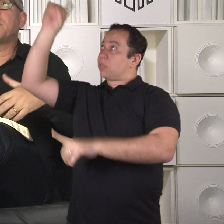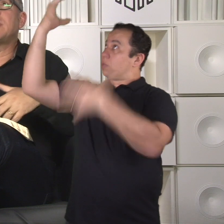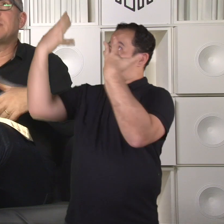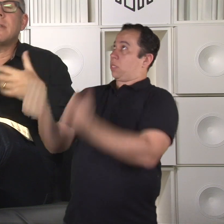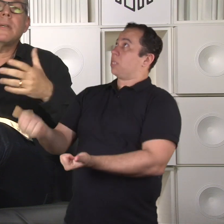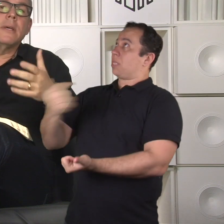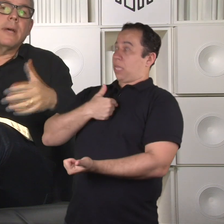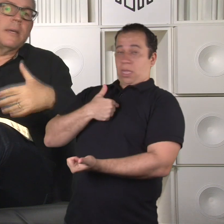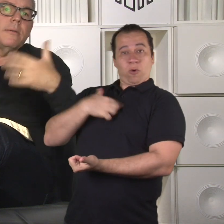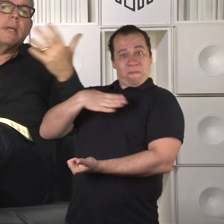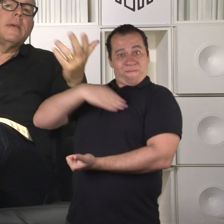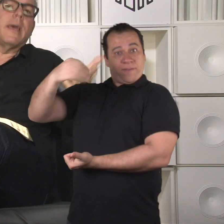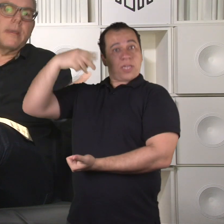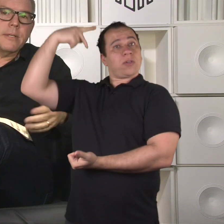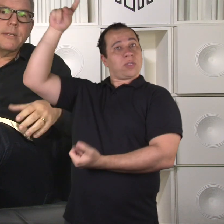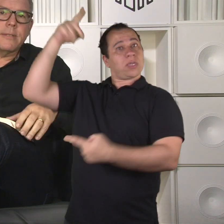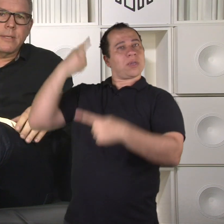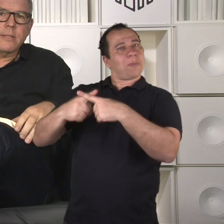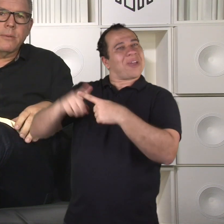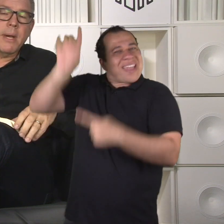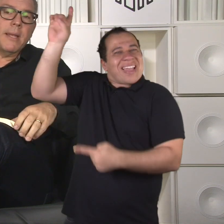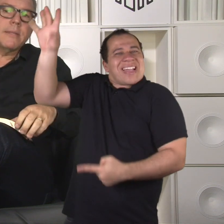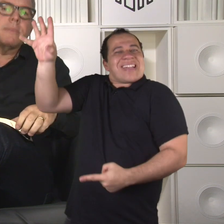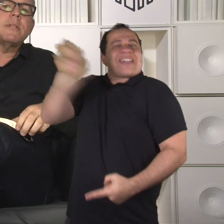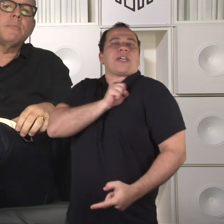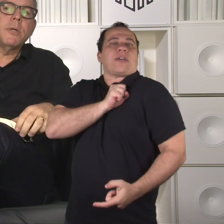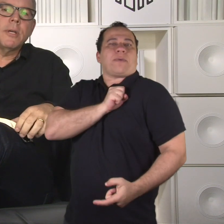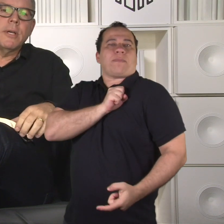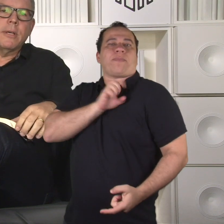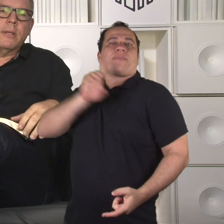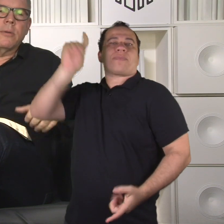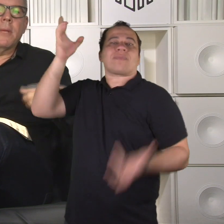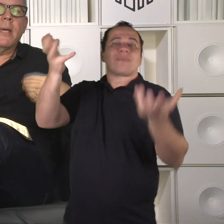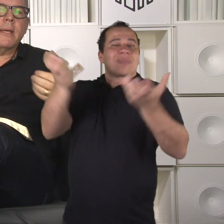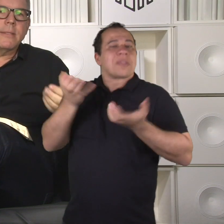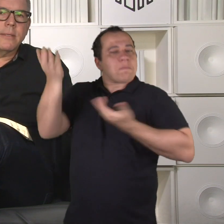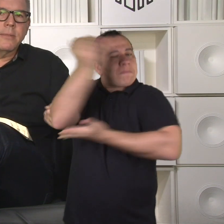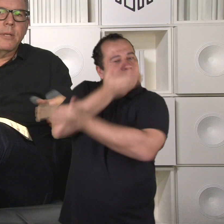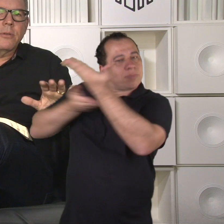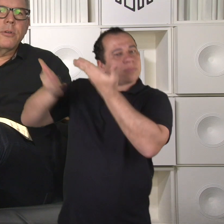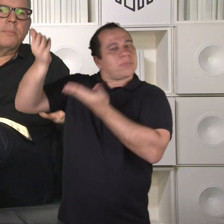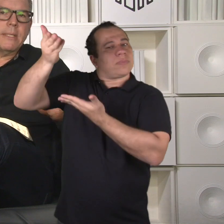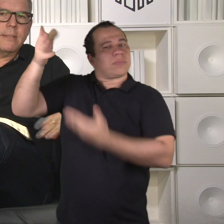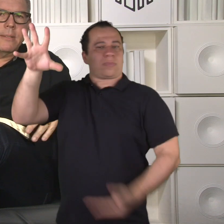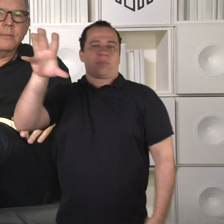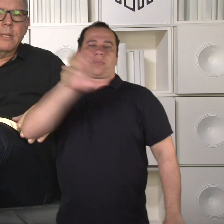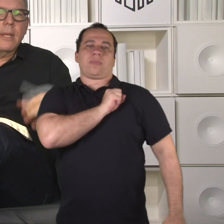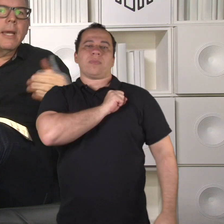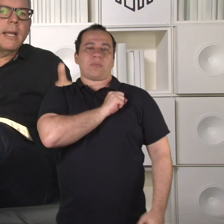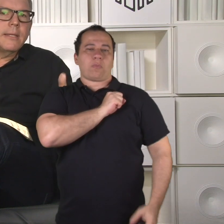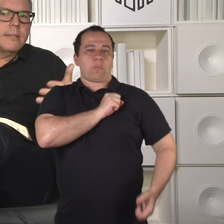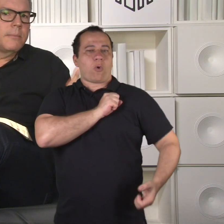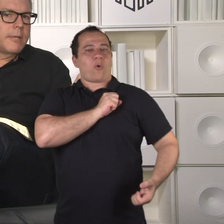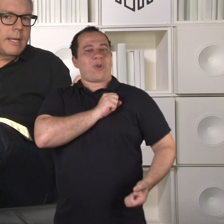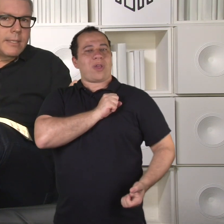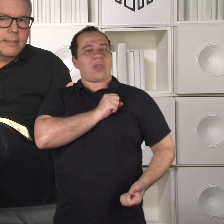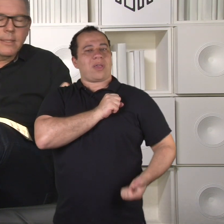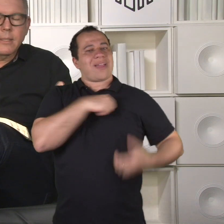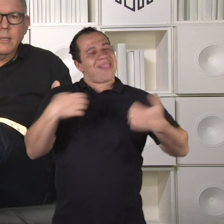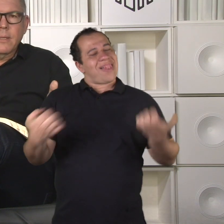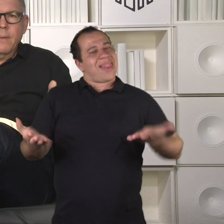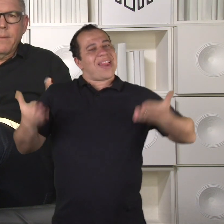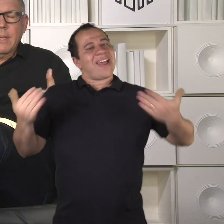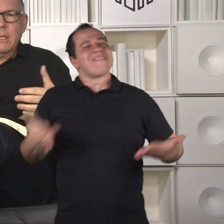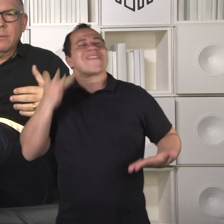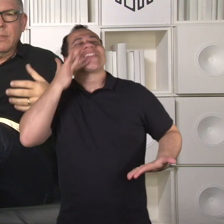a gente poder ser aquilo que Ele quer que a gente seja, numa relação de amor e não numa relação de opressão legalista e